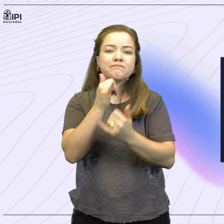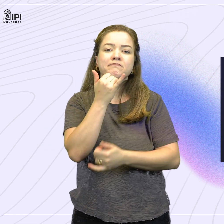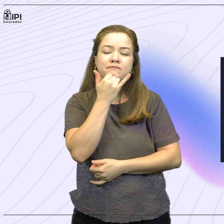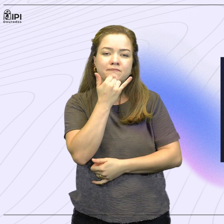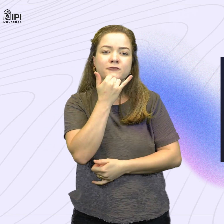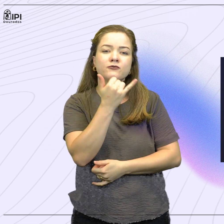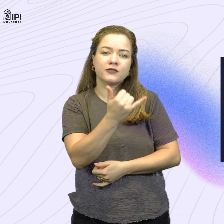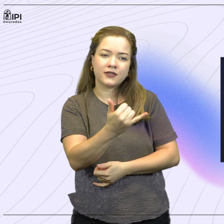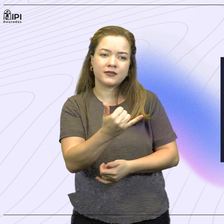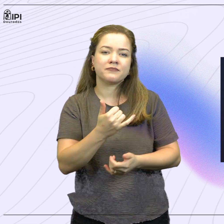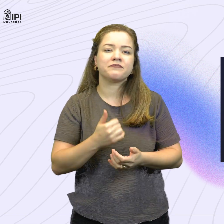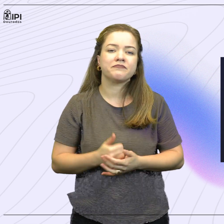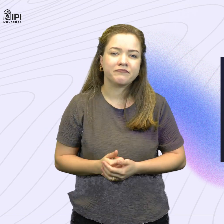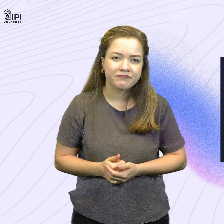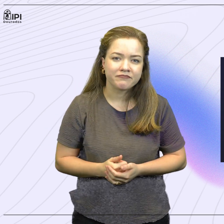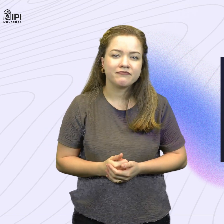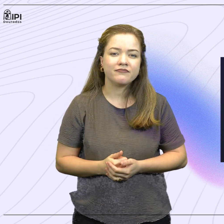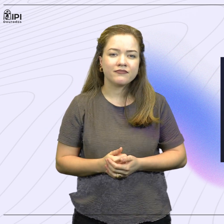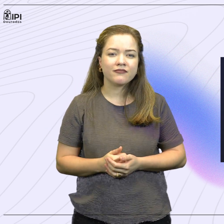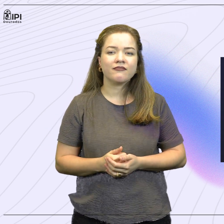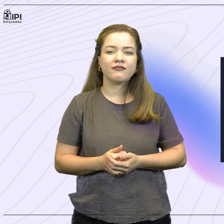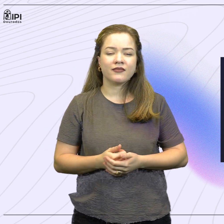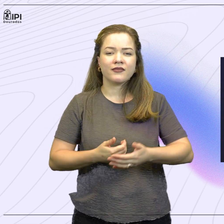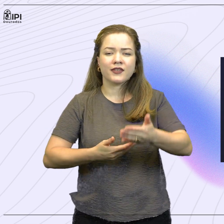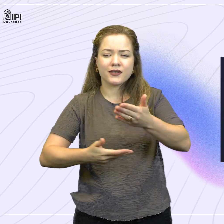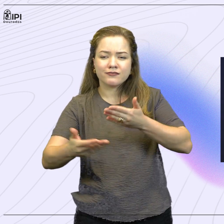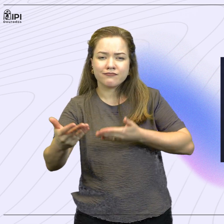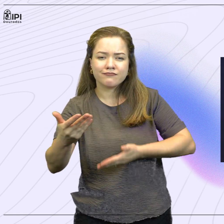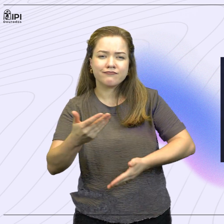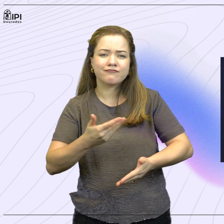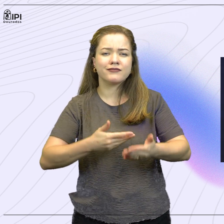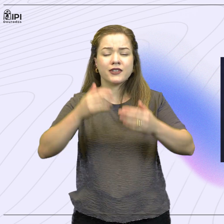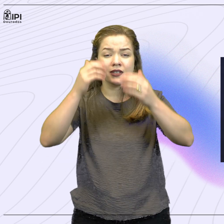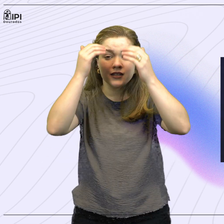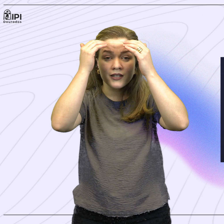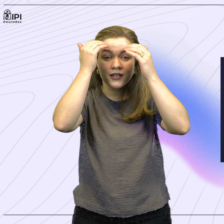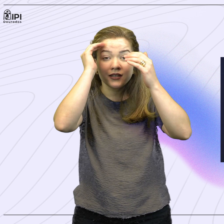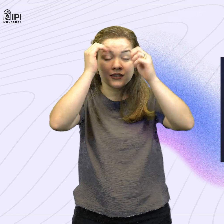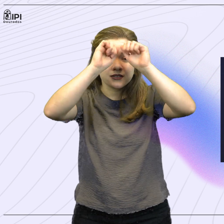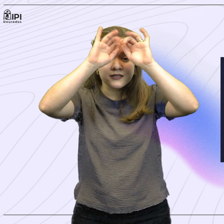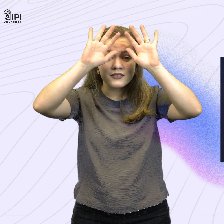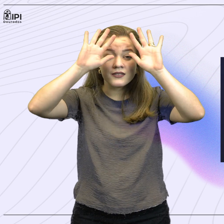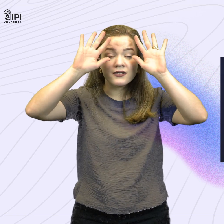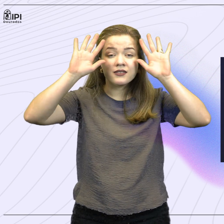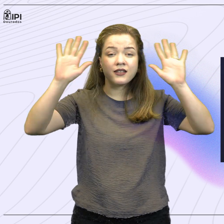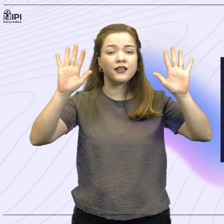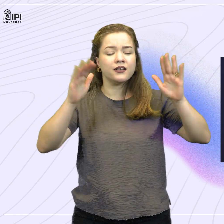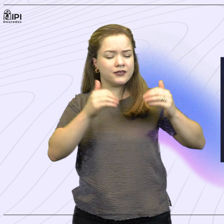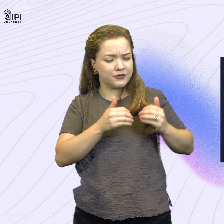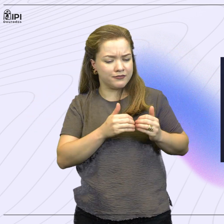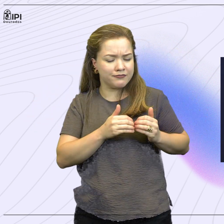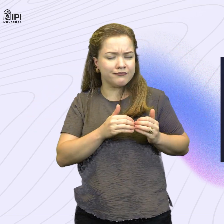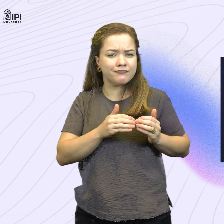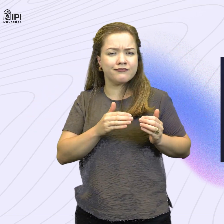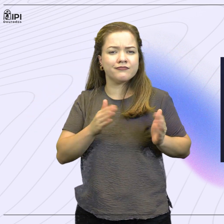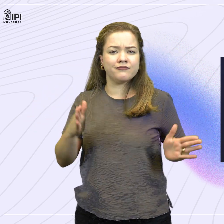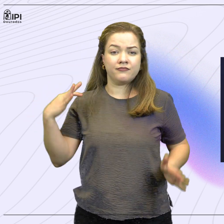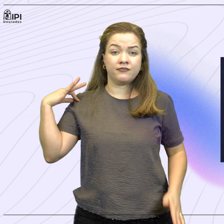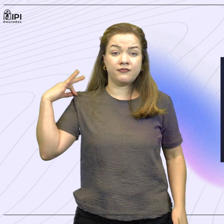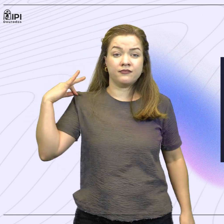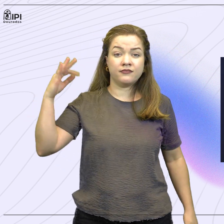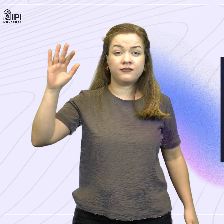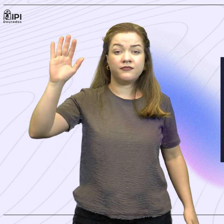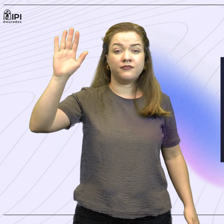amor deveria ser um amor que compartilha, que entende, que está aberto, que está